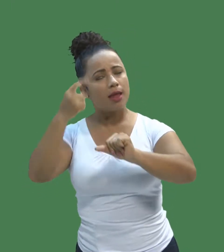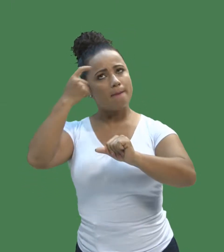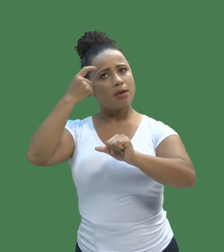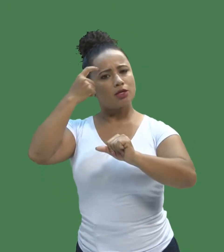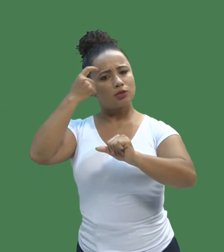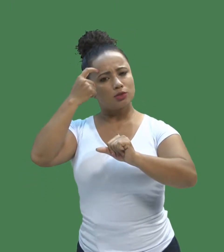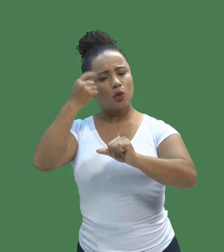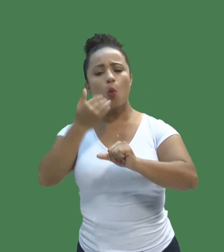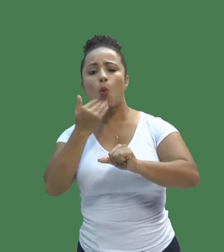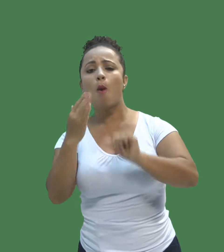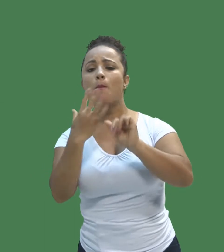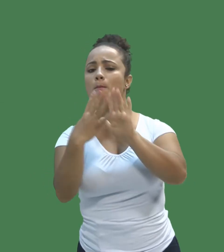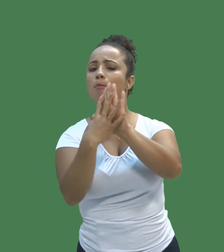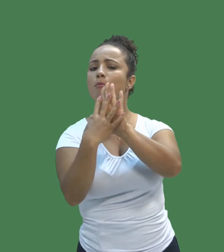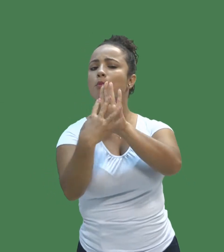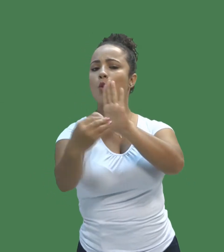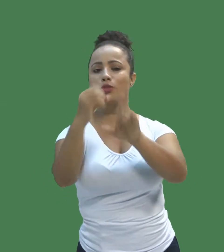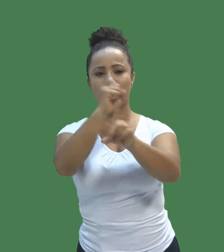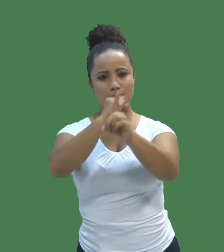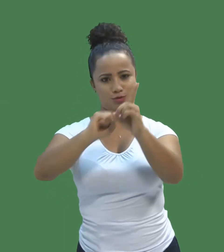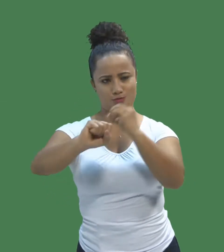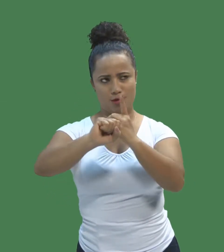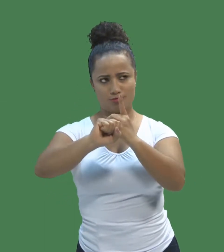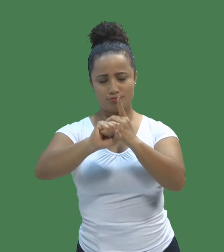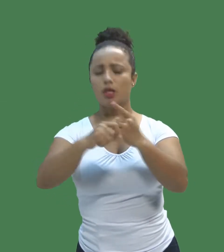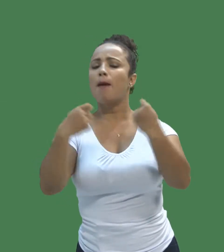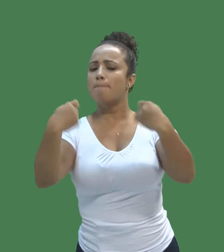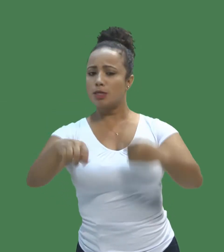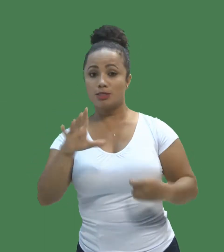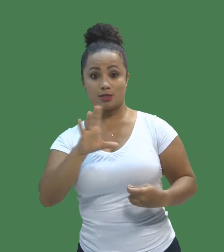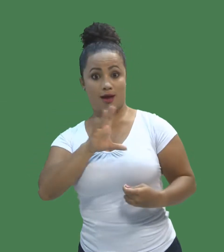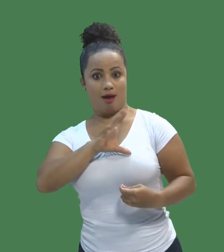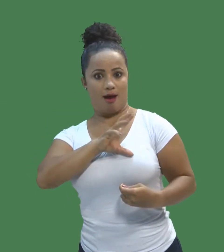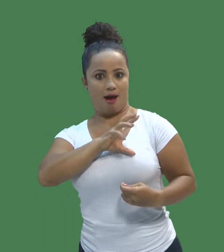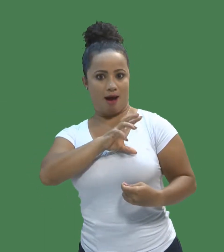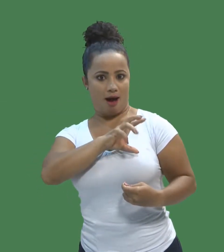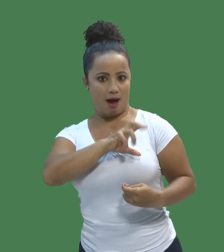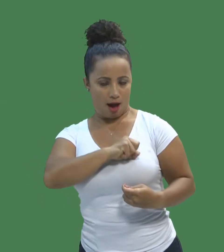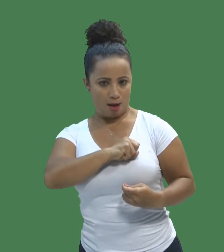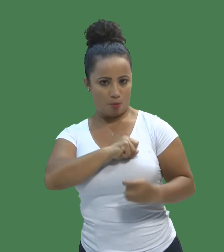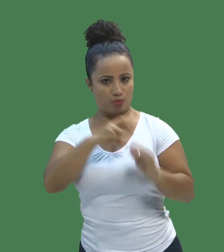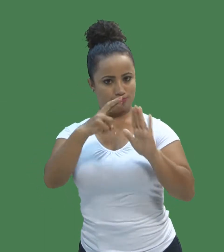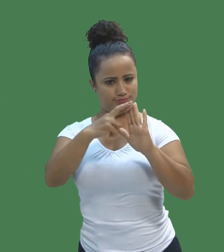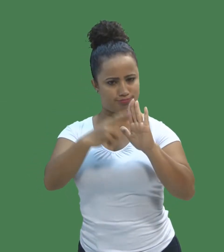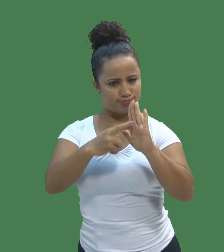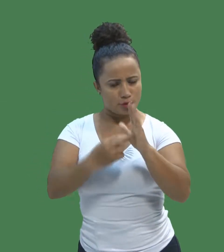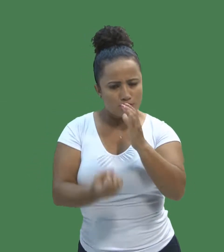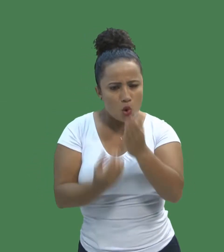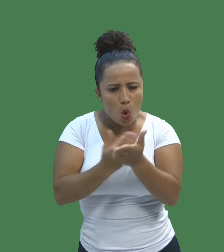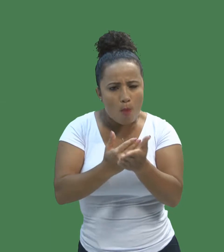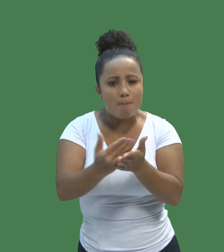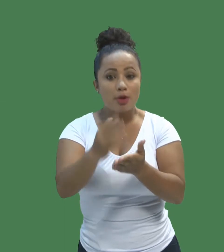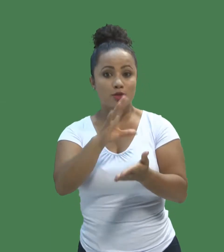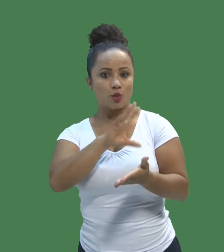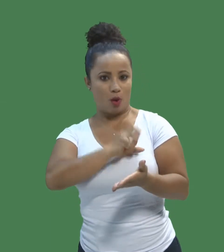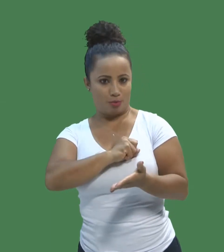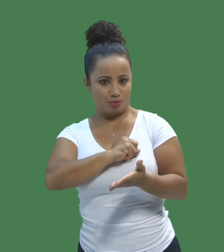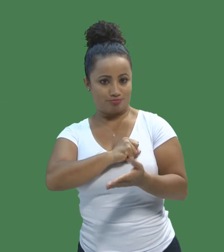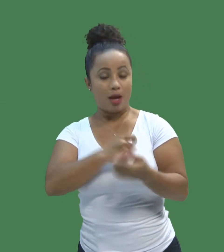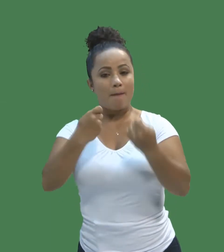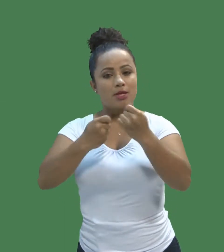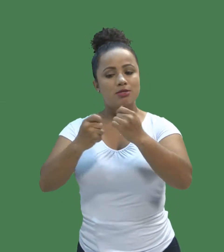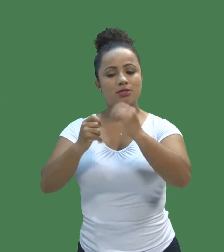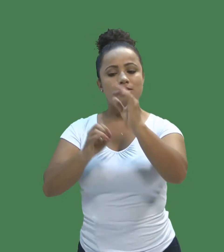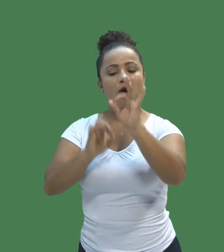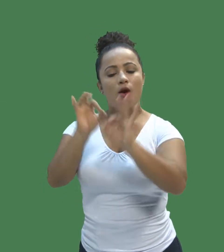sociedade modelo, tendo o amor como princípio, a ordem como base e o progresso